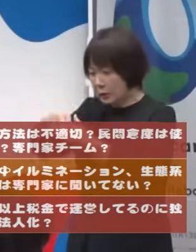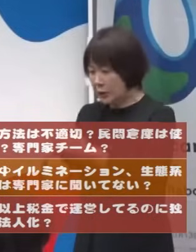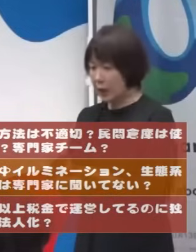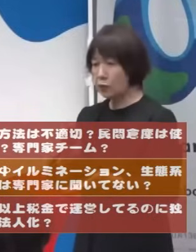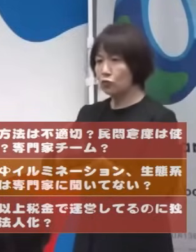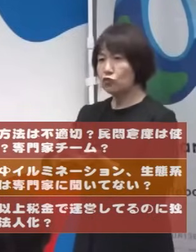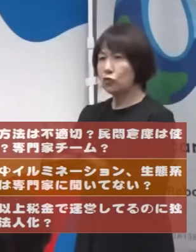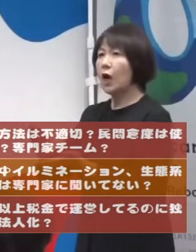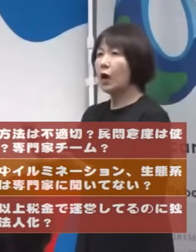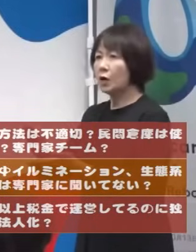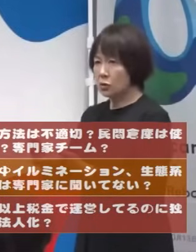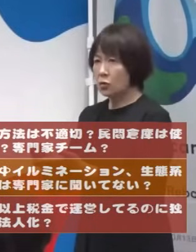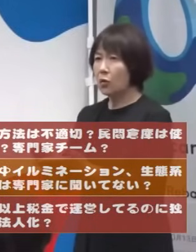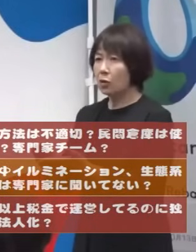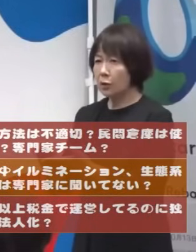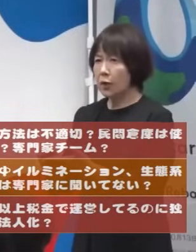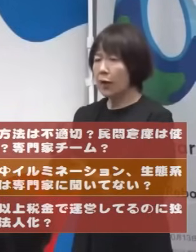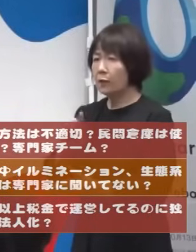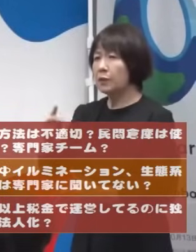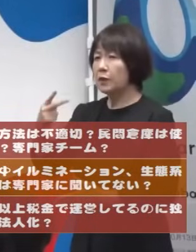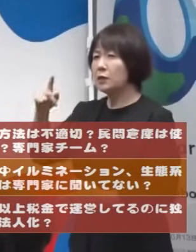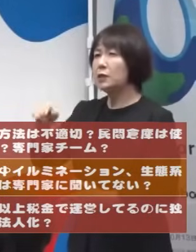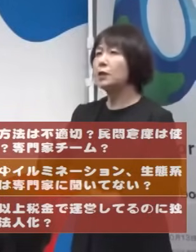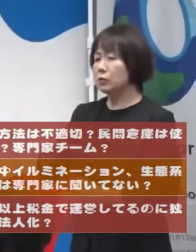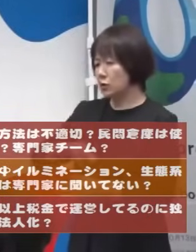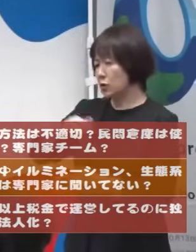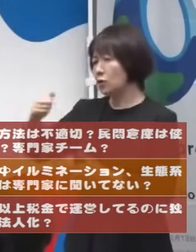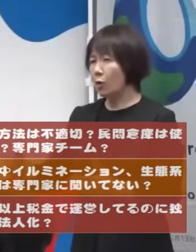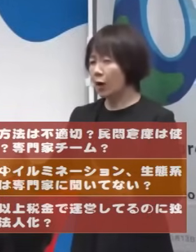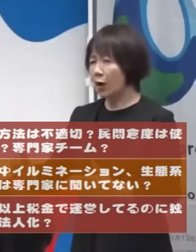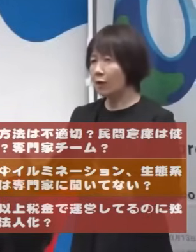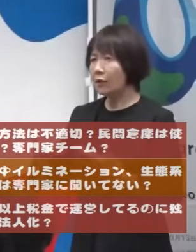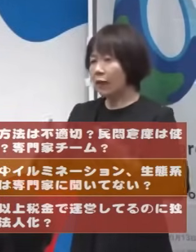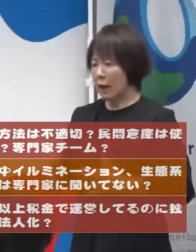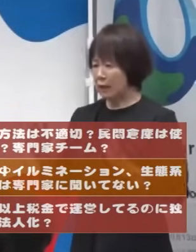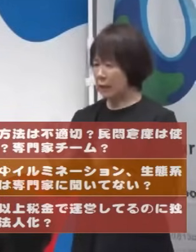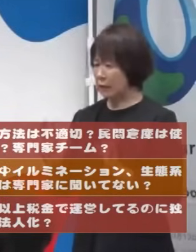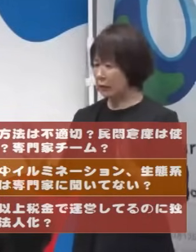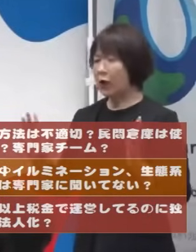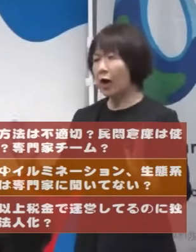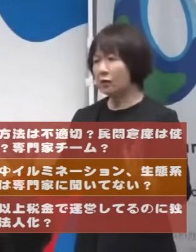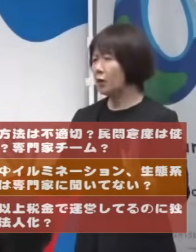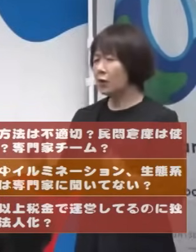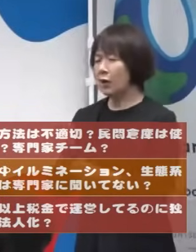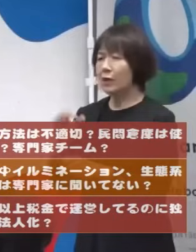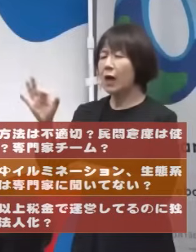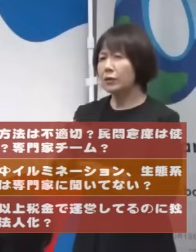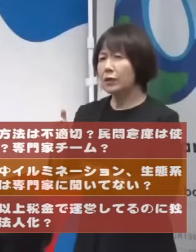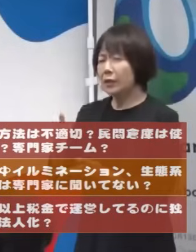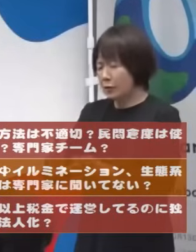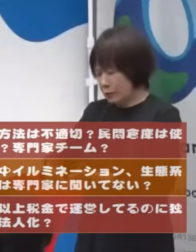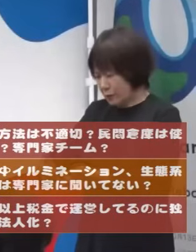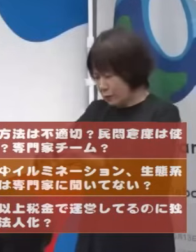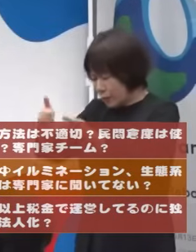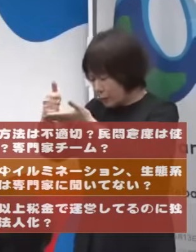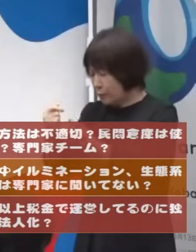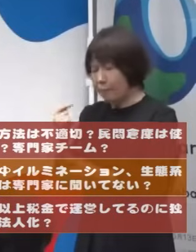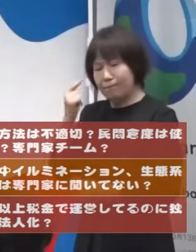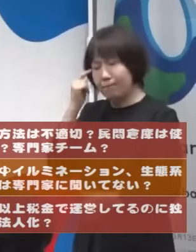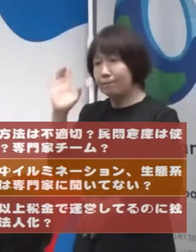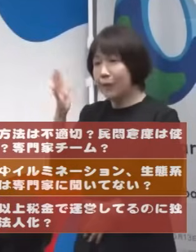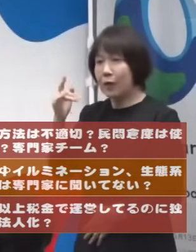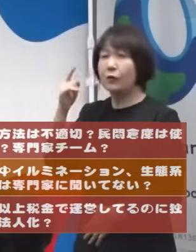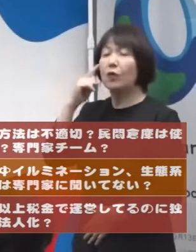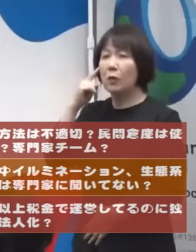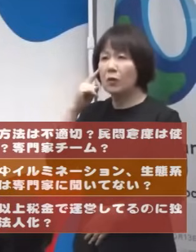場でこのビニールシートがかかった状態で安全の柵がある、これやっぱり作品に対するリスペクトが僕は感じられないなと思います